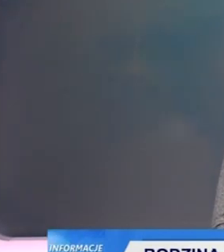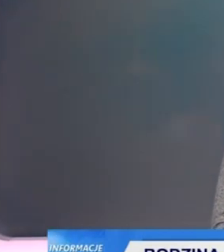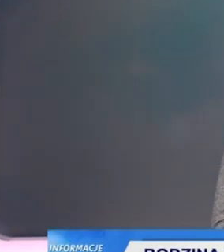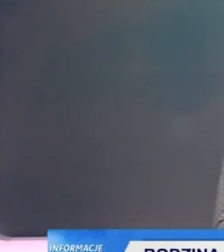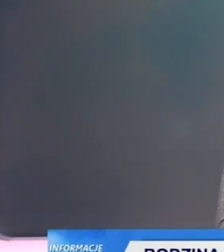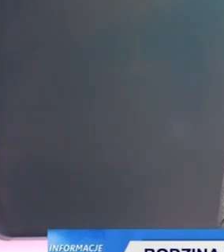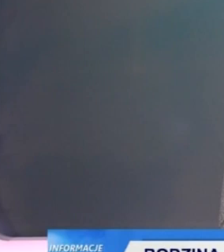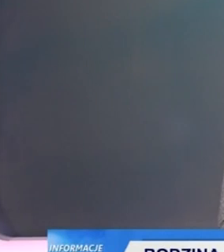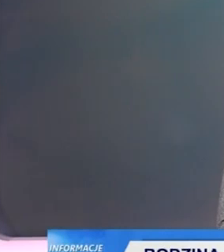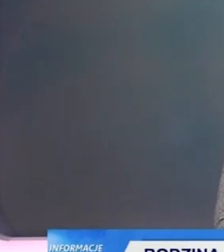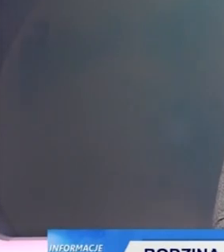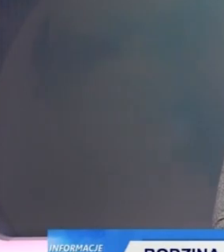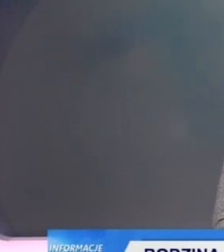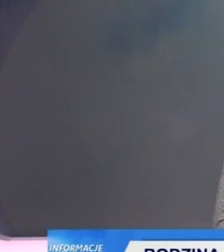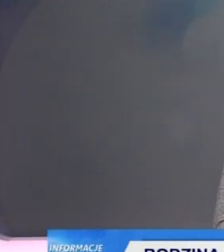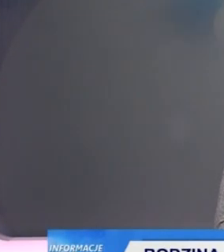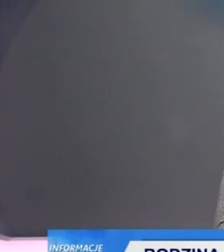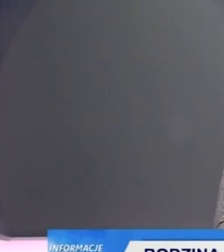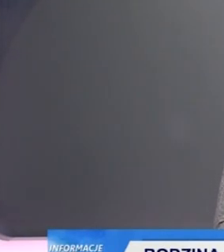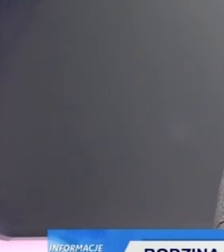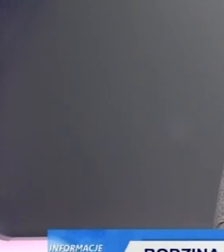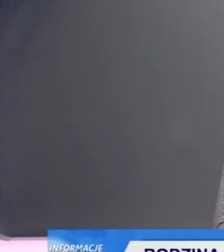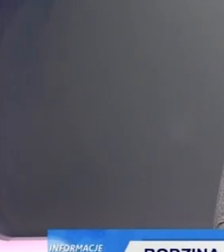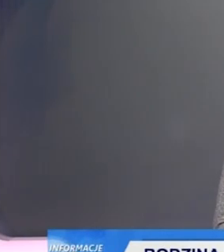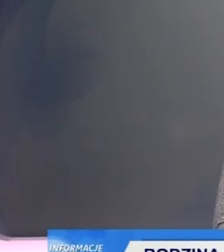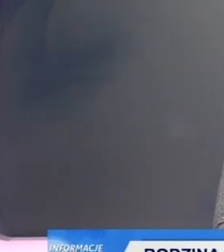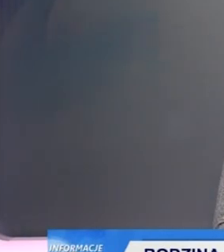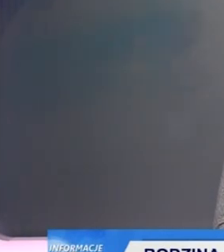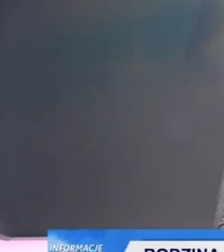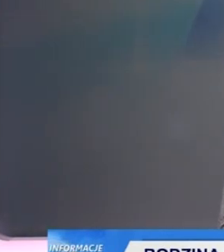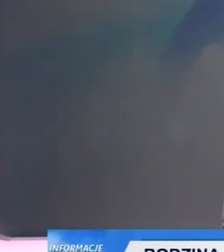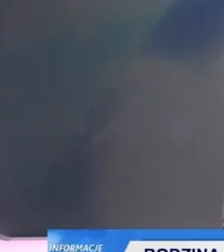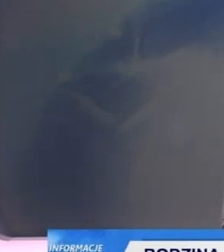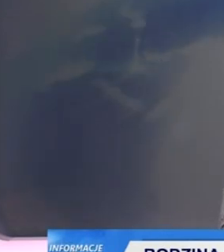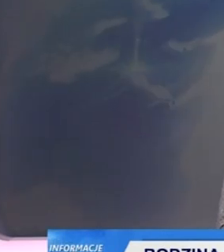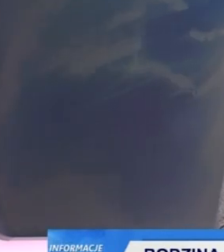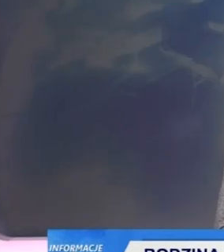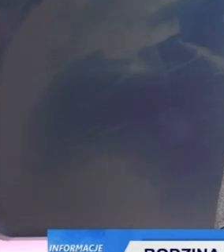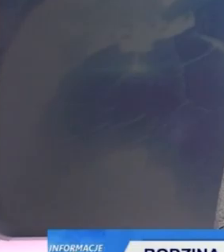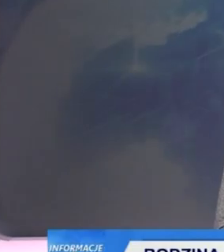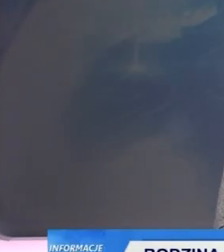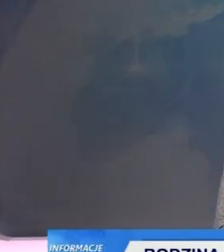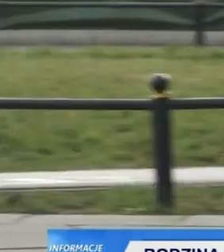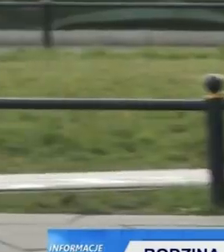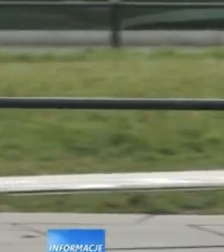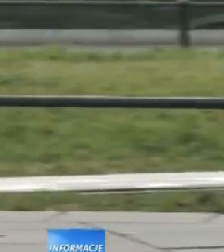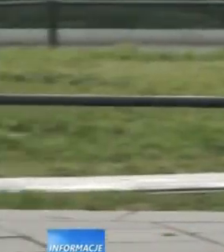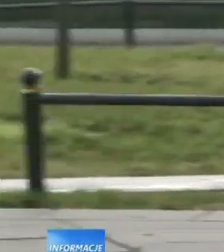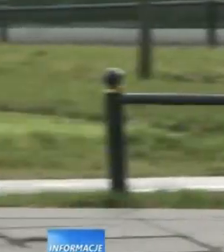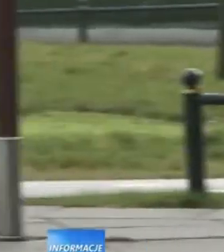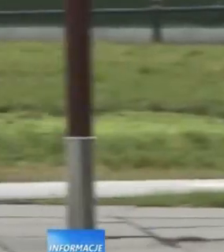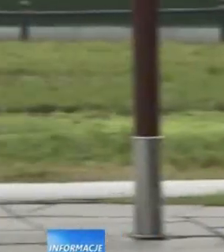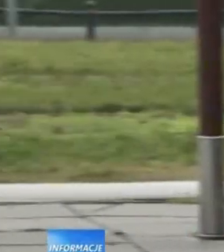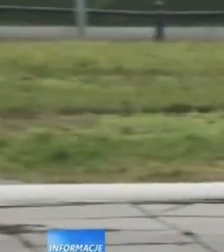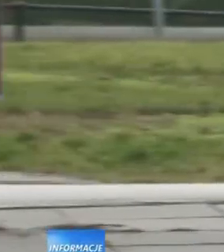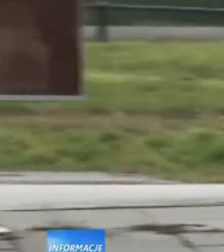nagrody. Wystarczy, aby w krótkim filmiku rodziny pokazały, jak wielką wartością jest dla nich właśnie rodzina. W